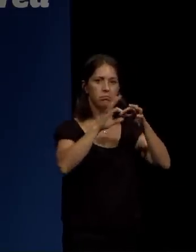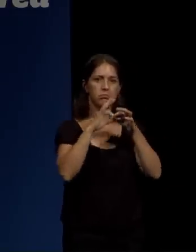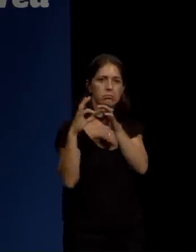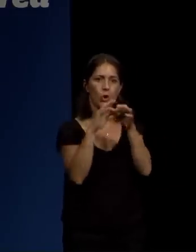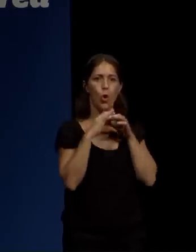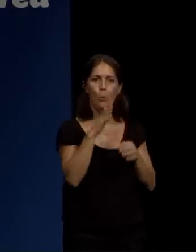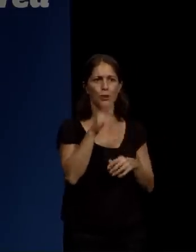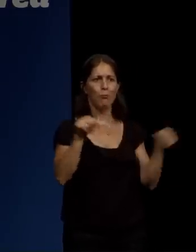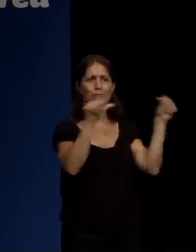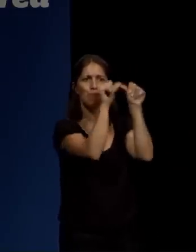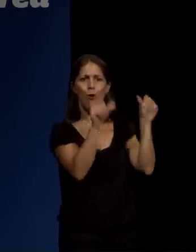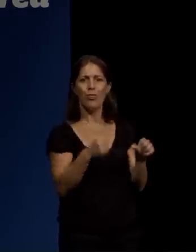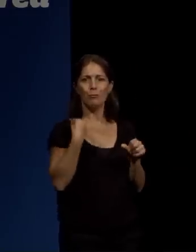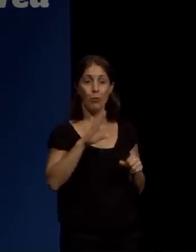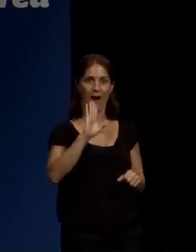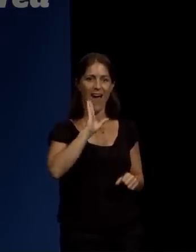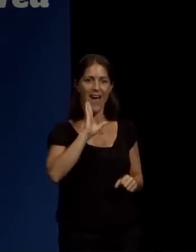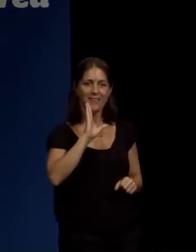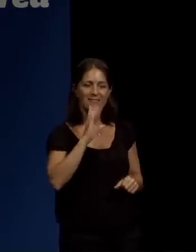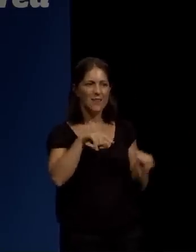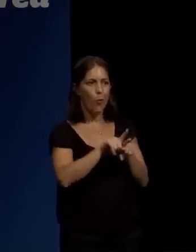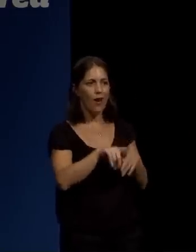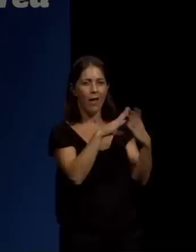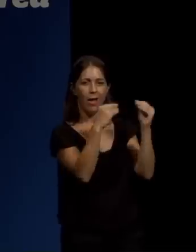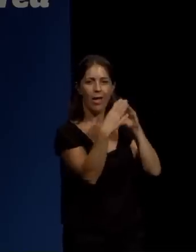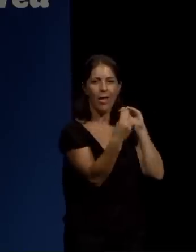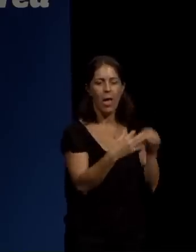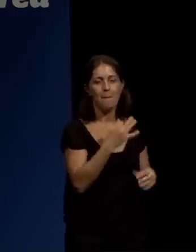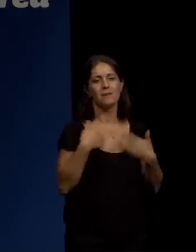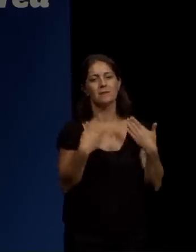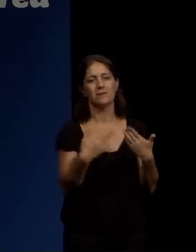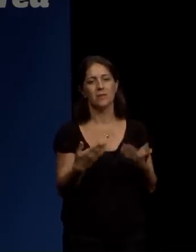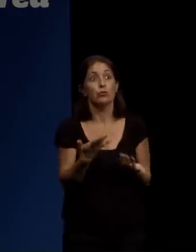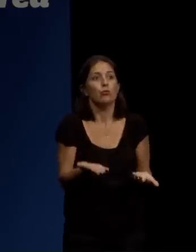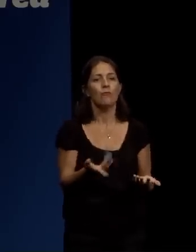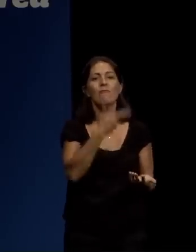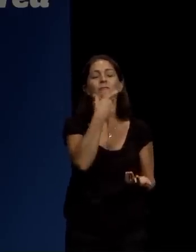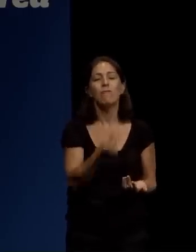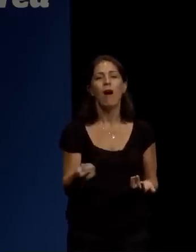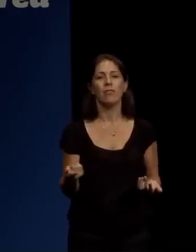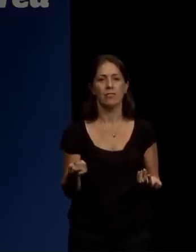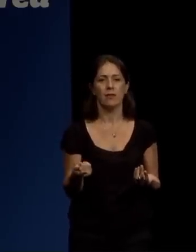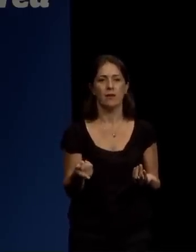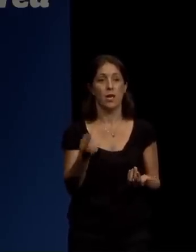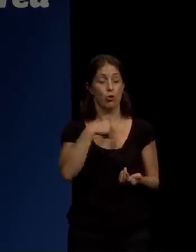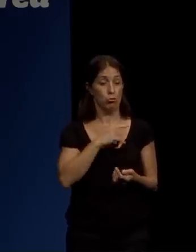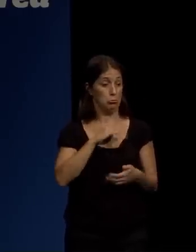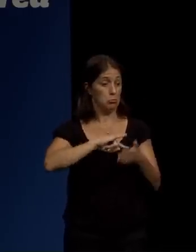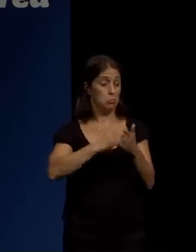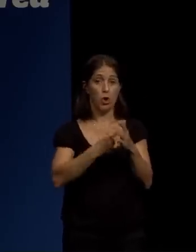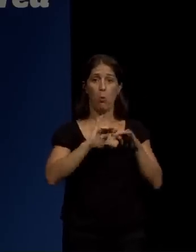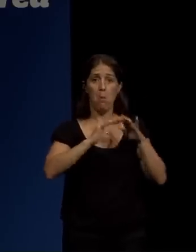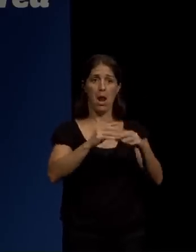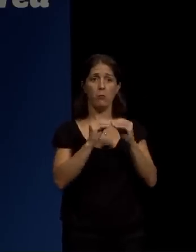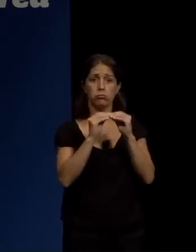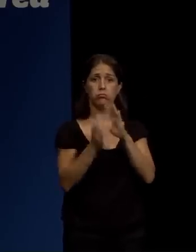ese precedente de entendemento, de xenerosidade. E como non iba a ser fácil tecer despois o proxecto político de En